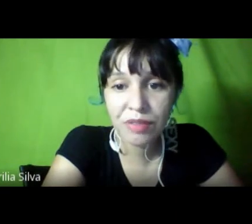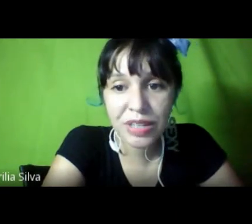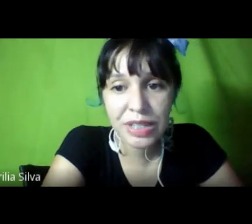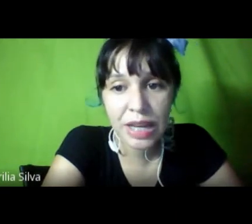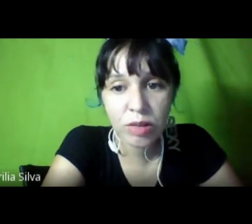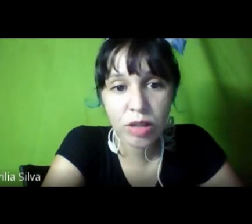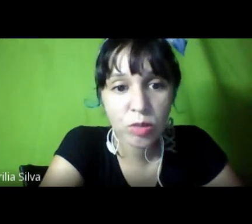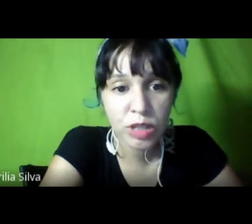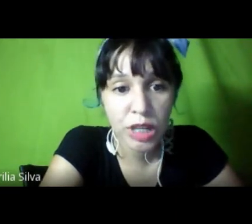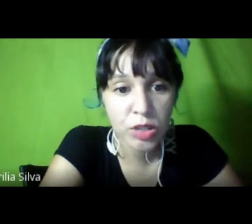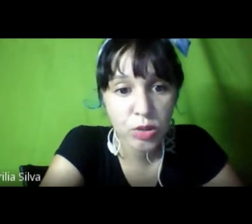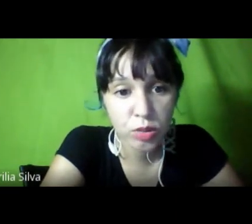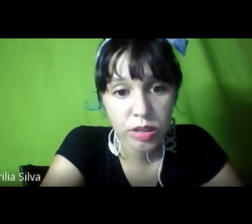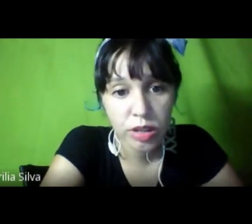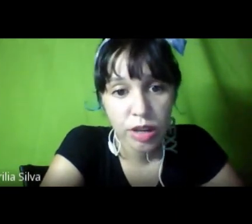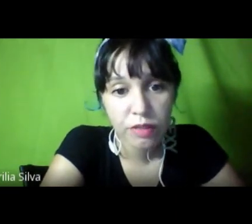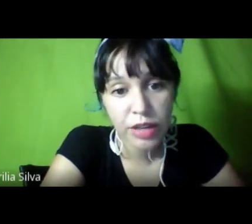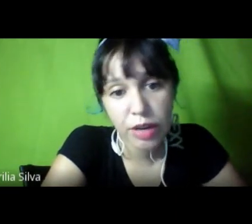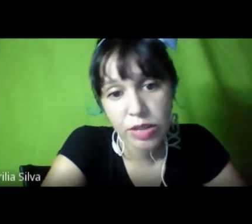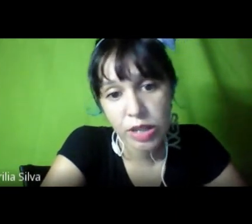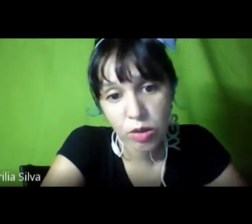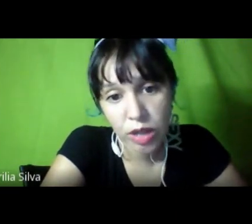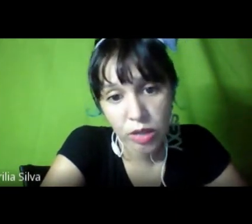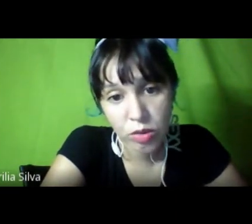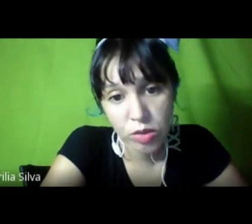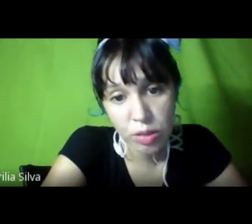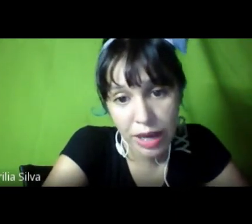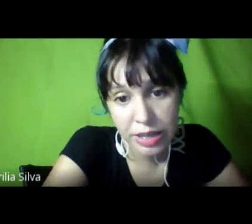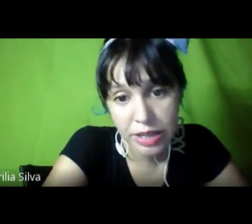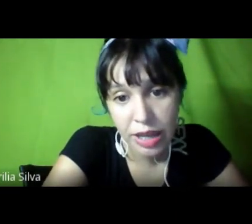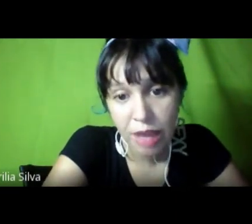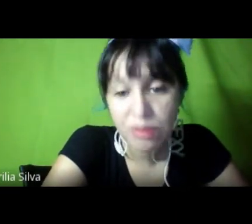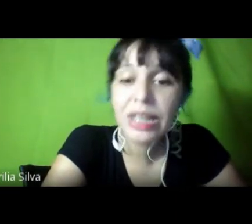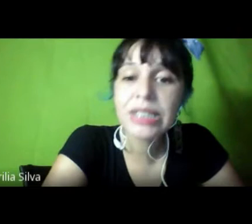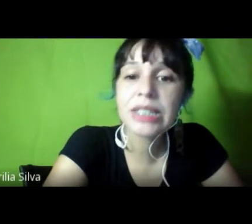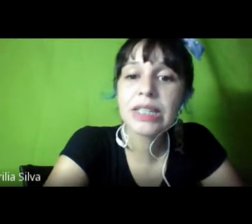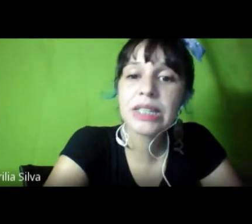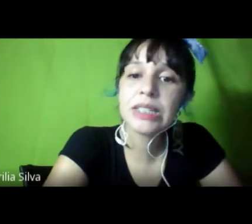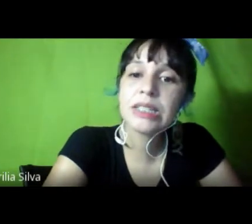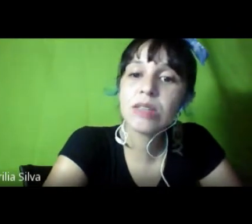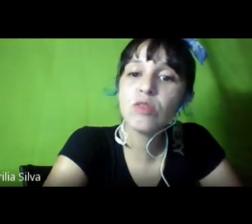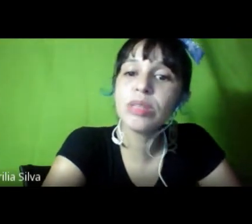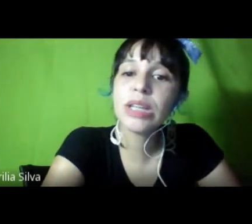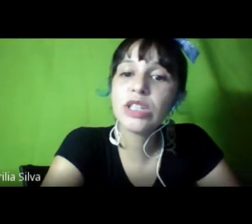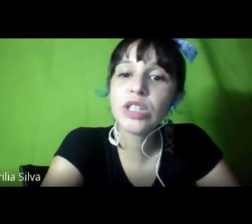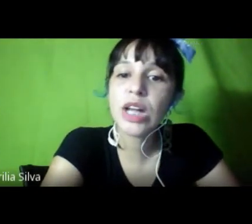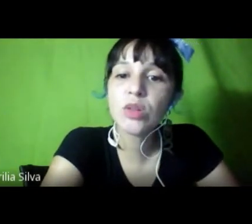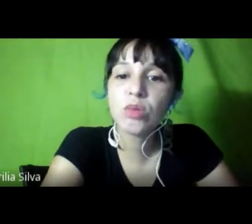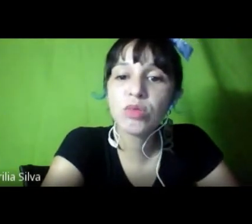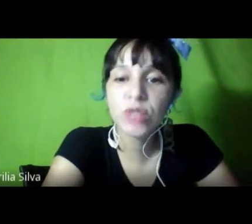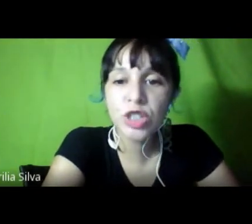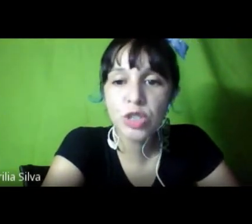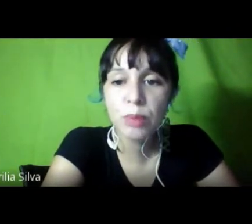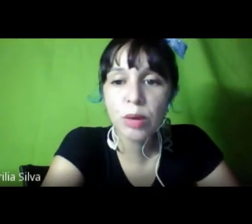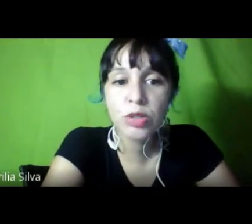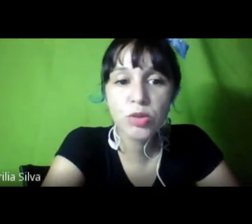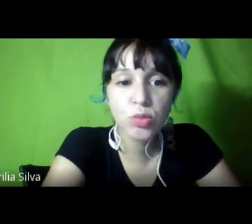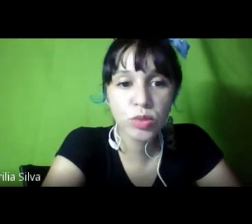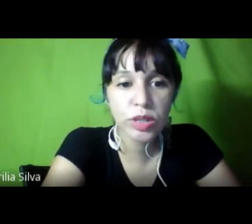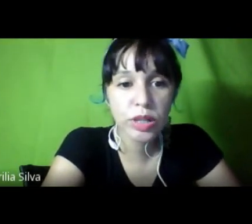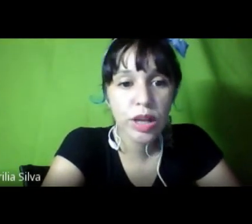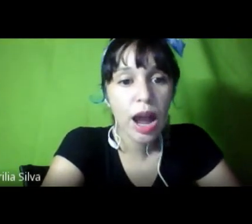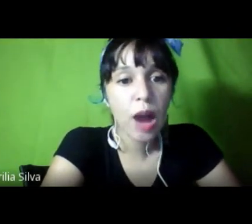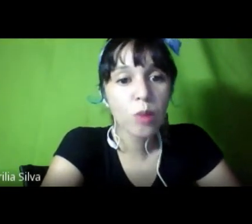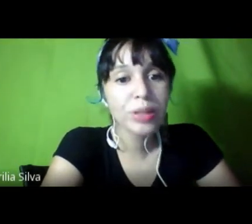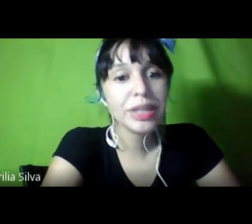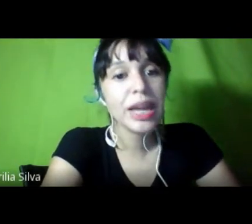se afastaram da comunidade surda, ficaram sem contato com os demais. Vivem essa transição de uma identidade ouvinte para uma